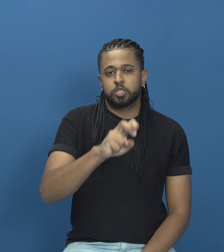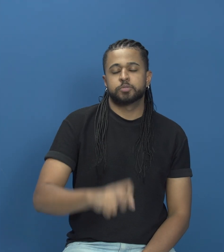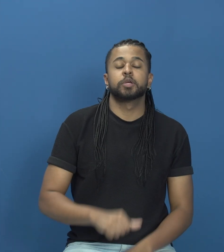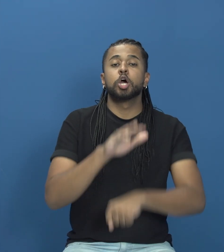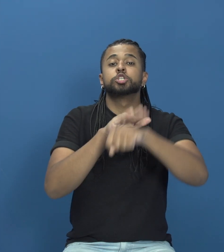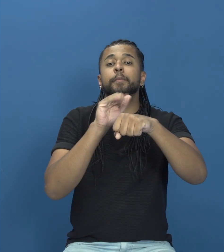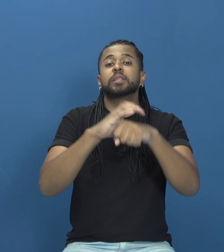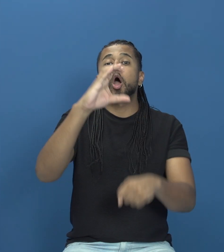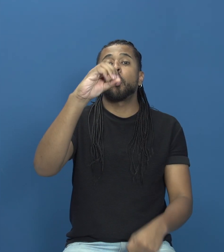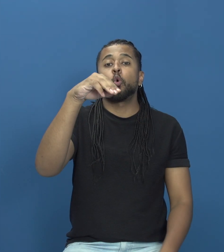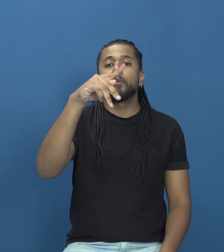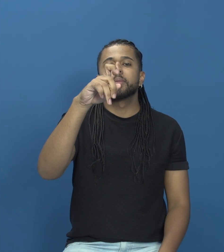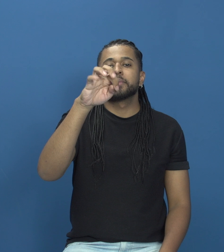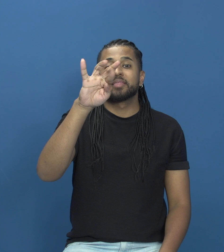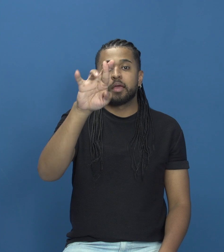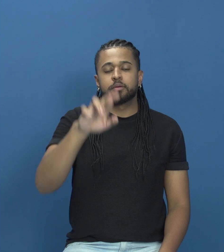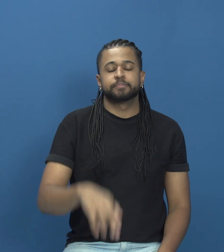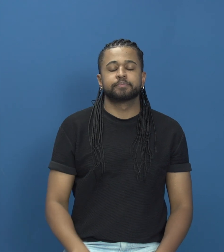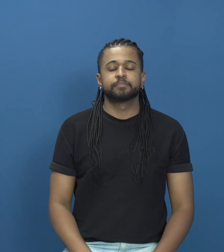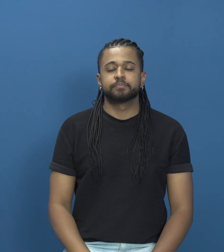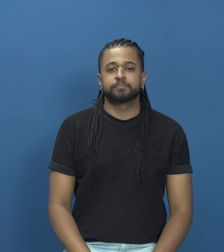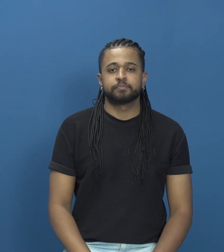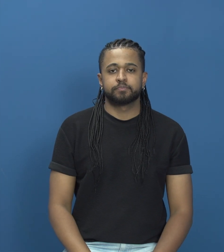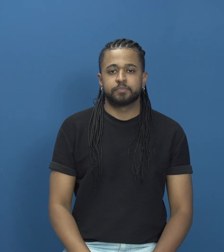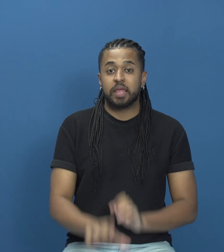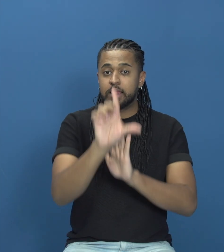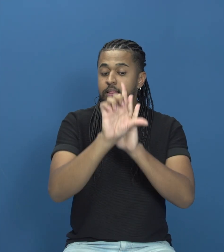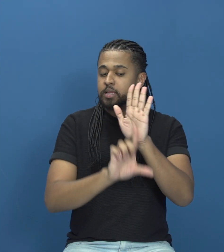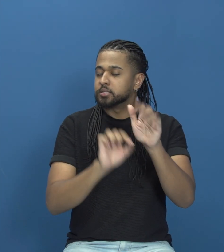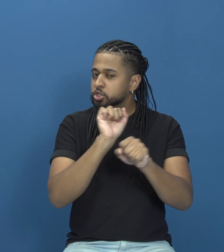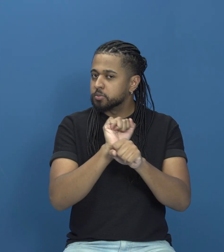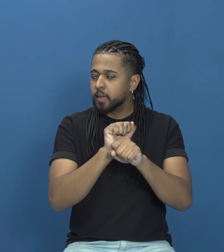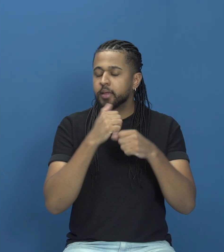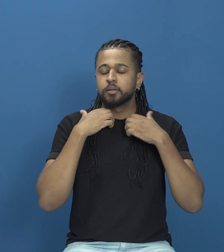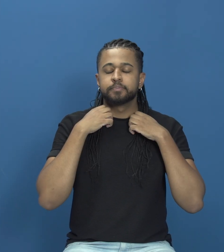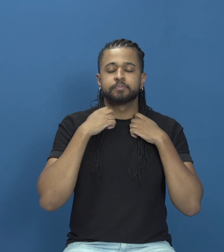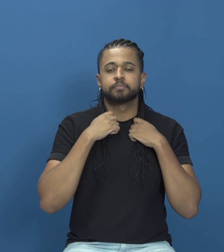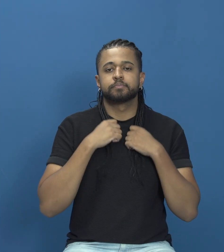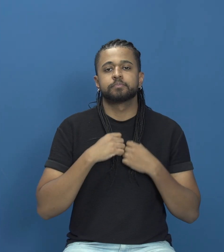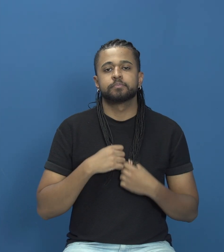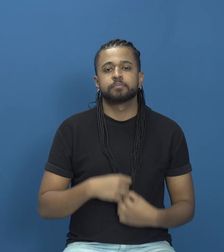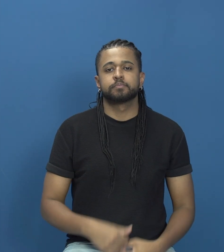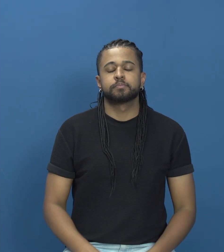Das chamadas complementares. Abre parênteses, lista de espera. Fecha parênteses.